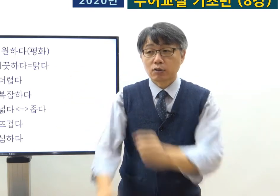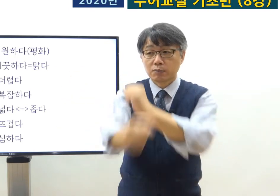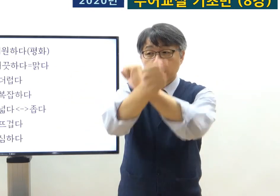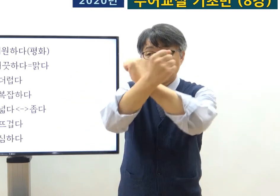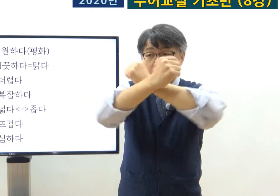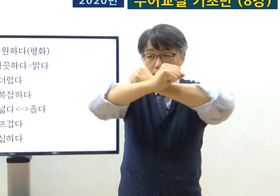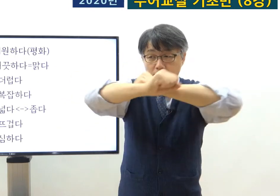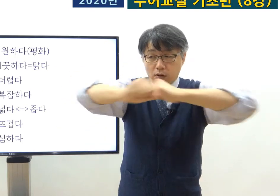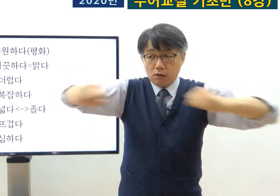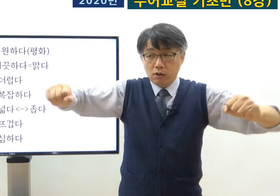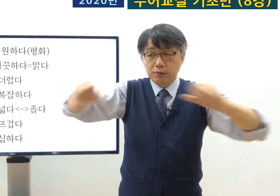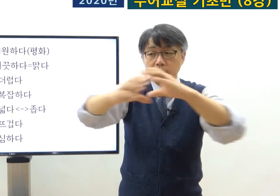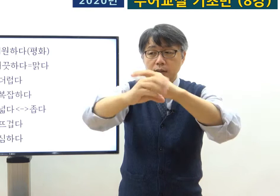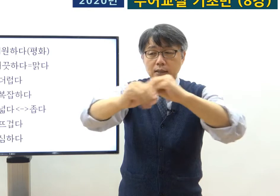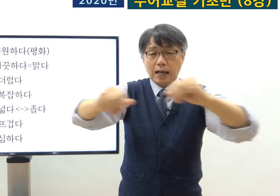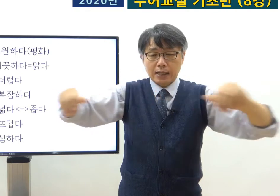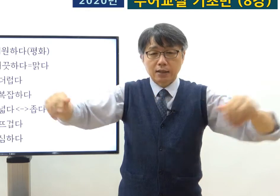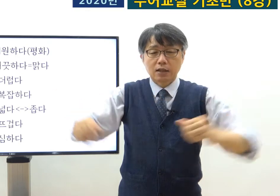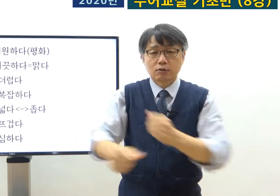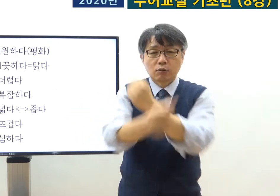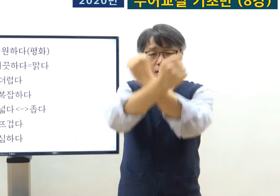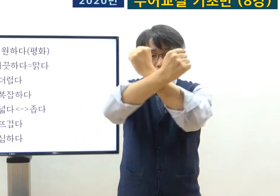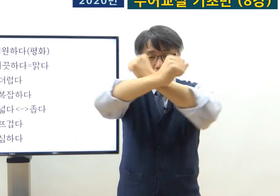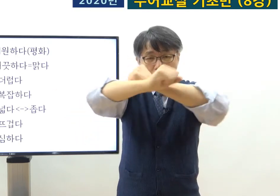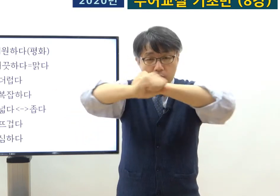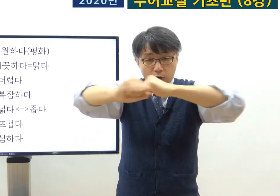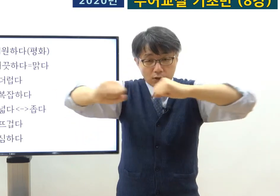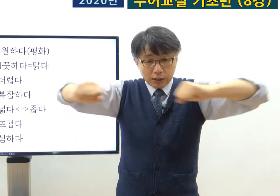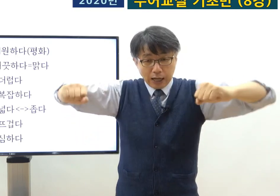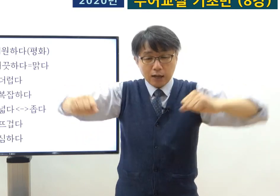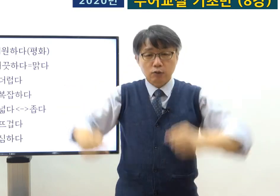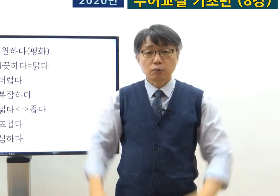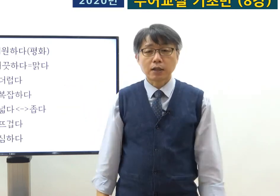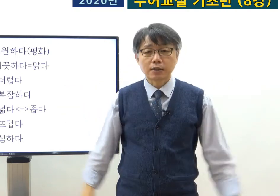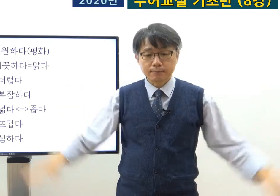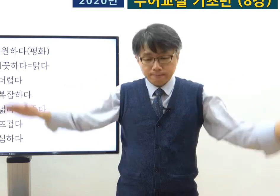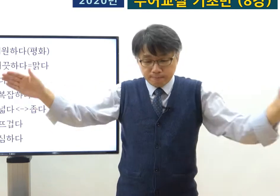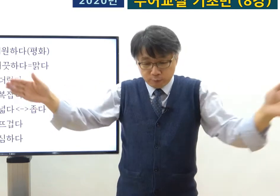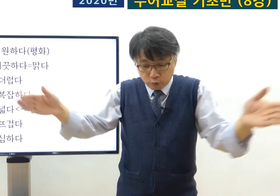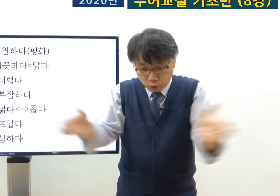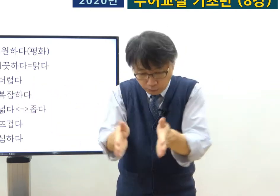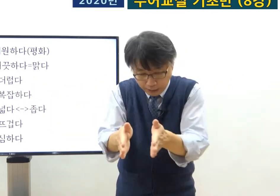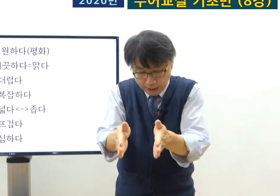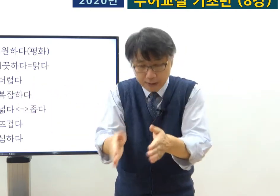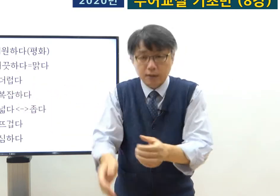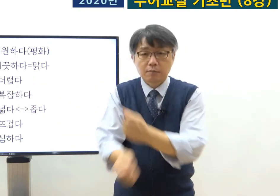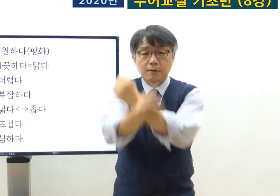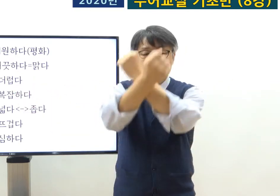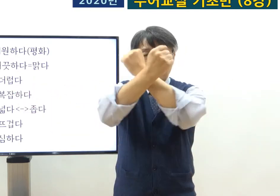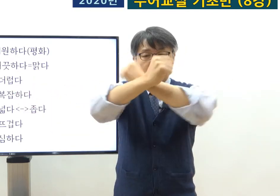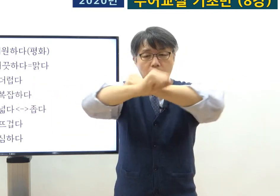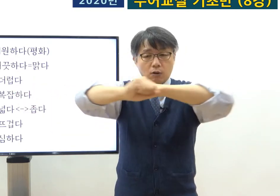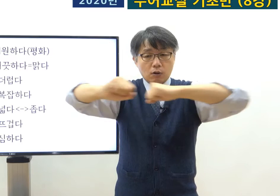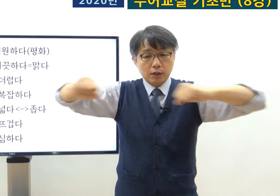있습니다. 넓은 땅 이렇게 할 수 있고, 넓다. 좁다는 좁다 이렇게 합니다.